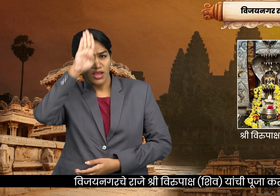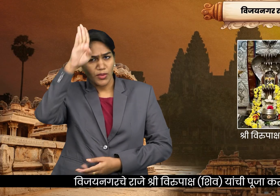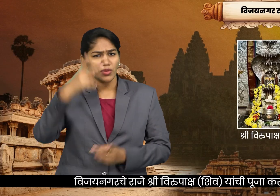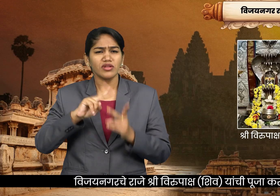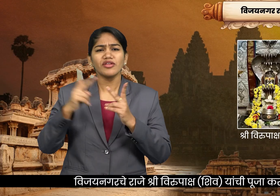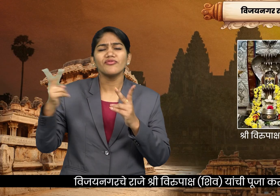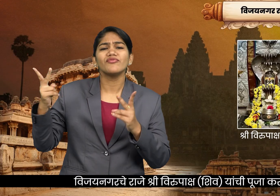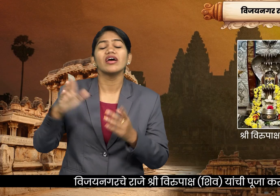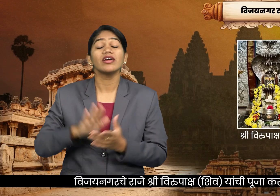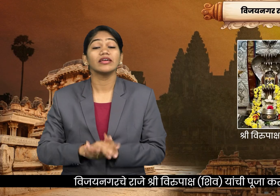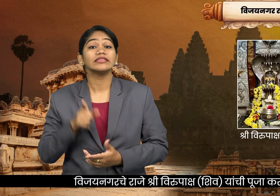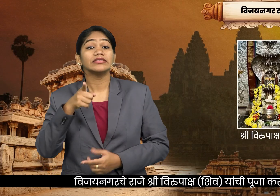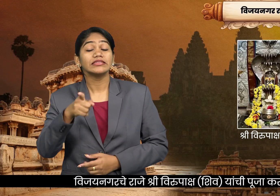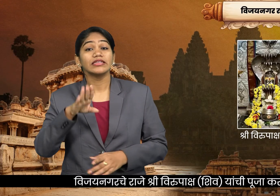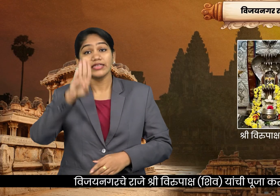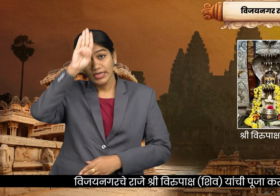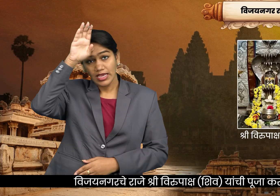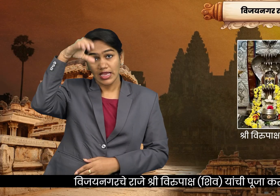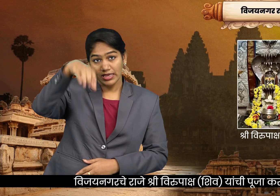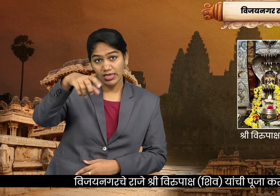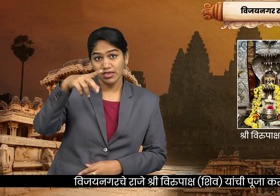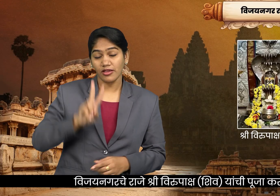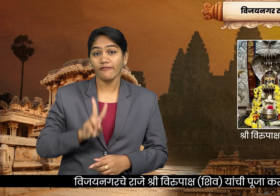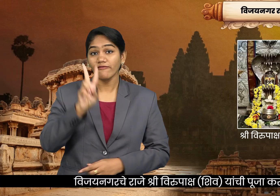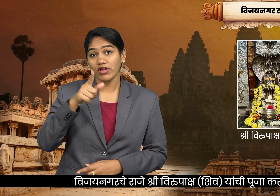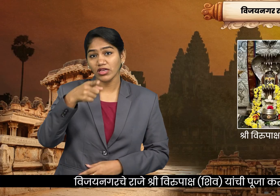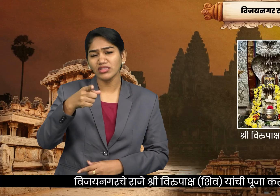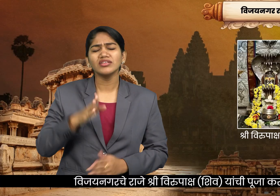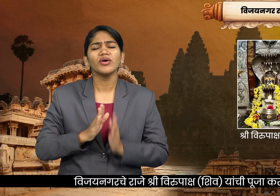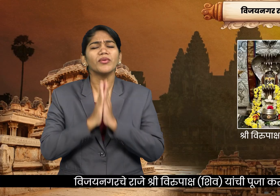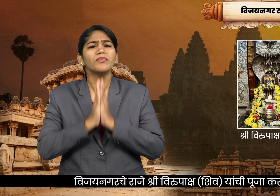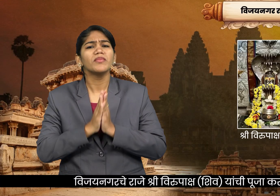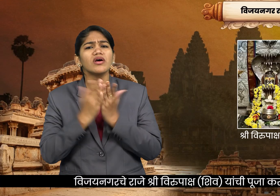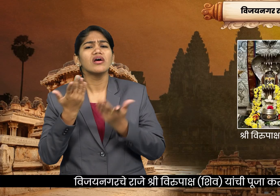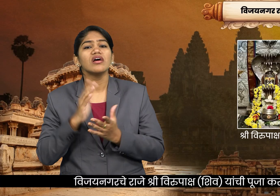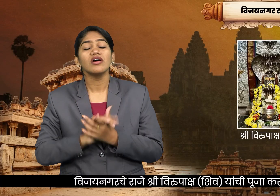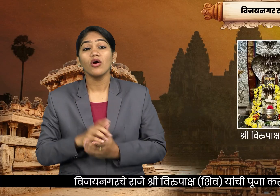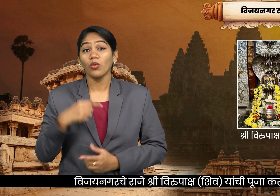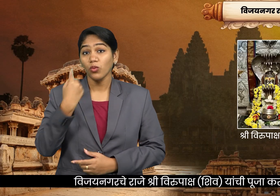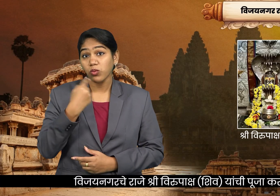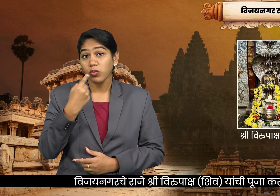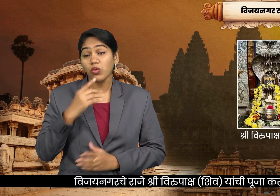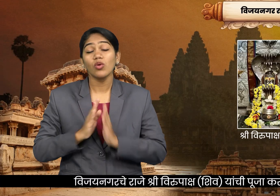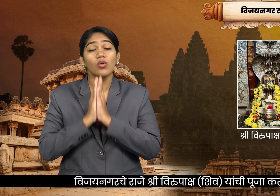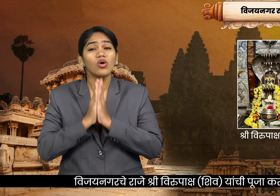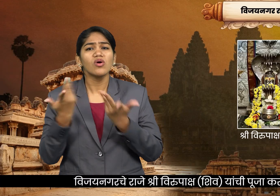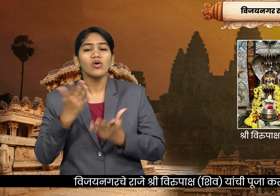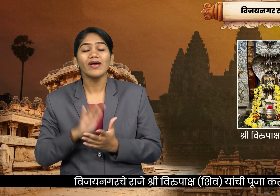विजयनगरचे राजे श्री विरूपाक्ष मतलब शिव यांची पूजा करत असत.